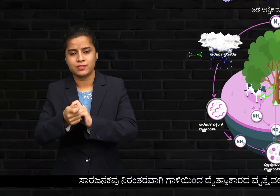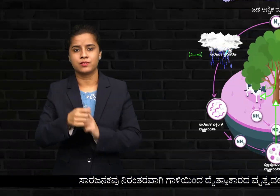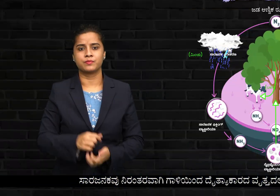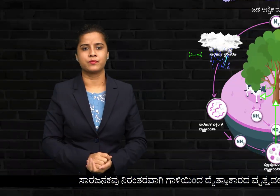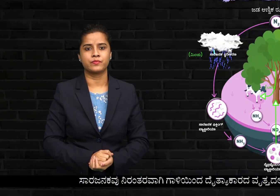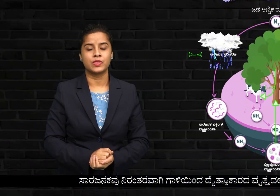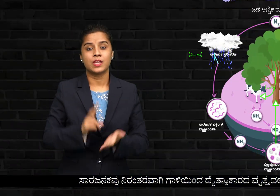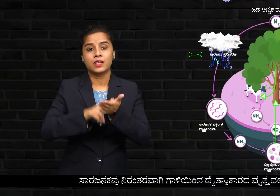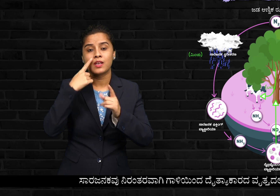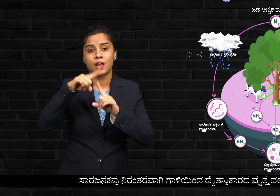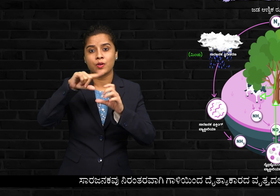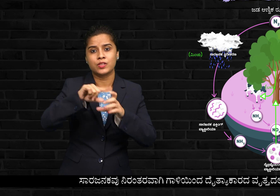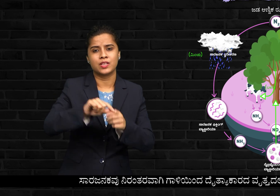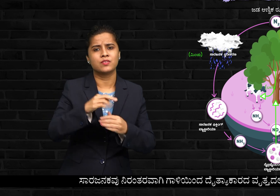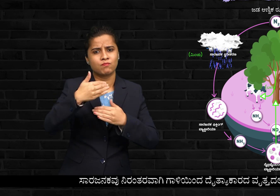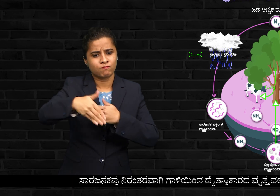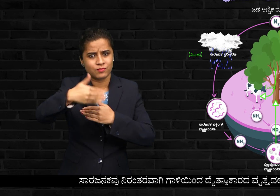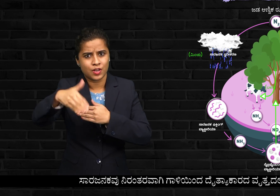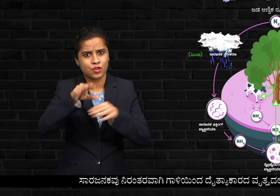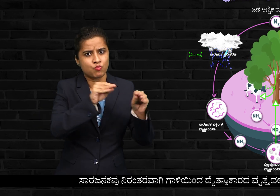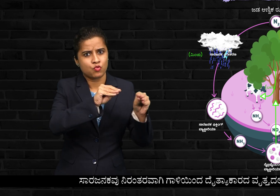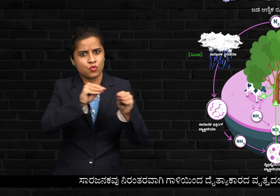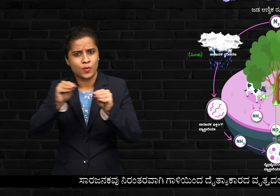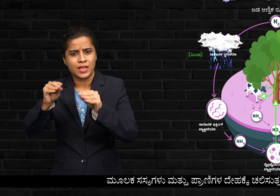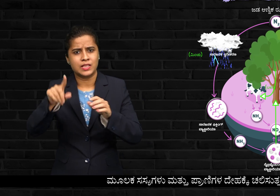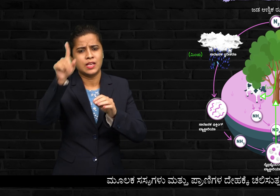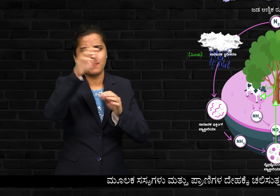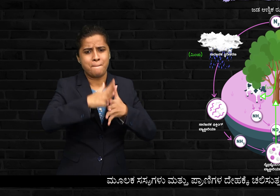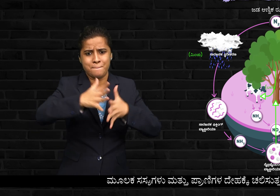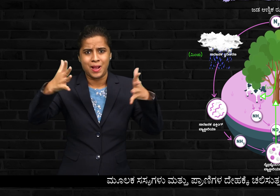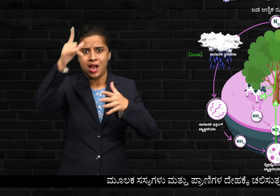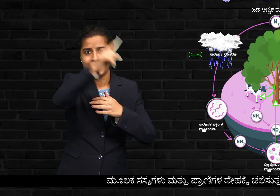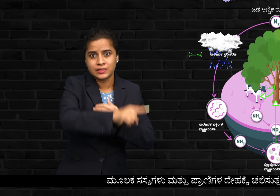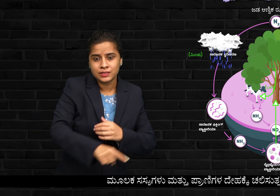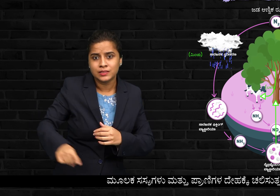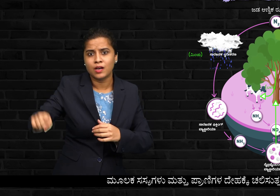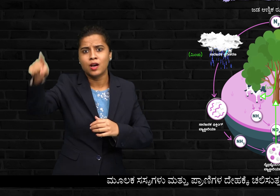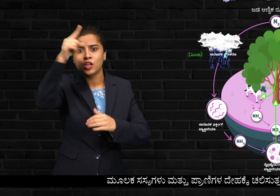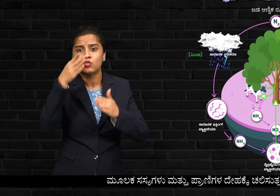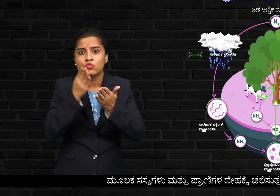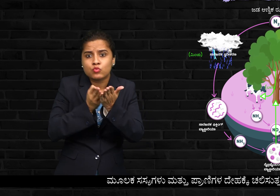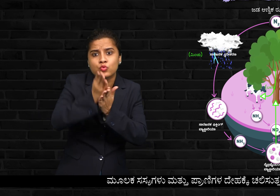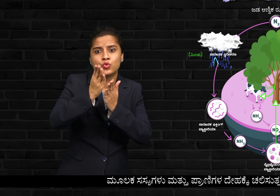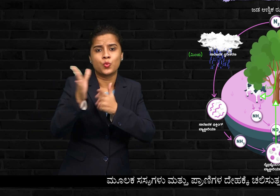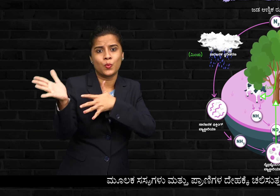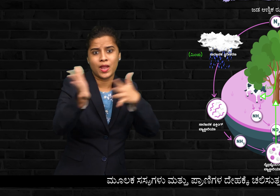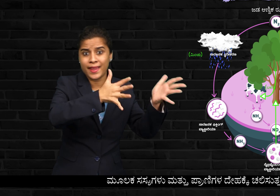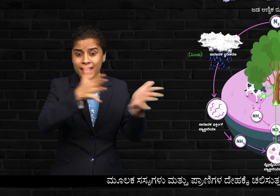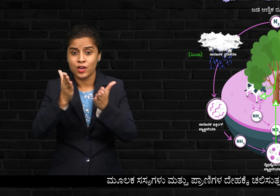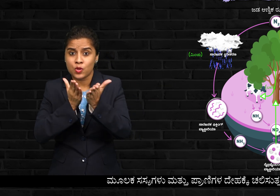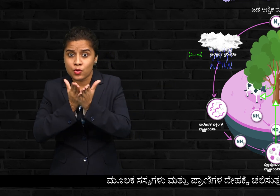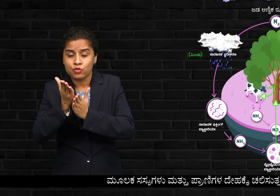ಸಾರಜನಕವು ನಿರಂತರವಾಗಿ ಗಾಳಿಯಿಂದ ದೈತ್ಯಾಕಾರದ ವೃತ್ತದಲ್ಲಿ ಮಣ್ಣಿನ ಮೂಲಕ ಸಸ್ಯಗಳು ಮತ್ತು ಪ್ರಾಣಿಗಳ ದೇಹಕ್ಕೆ